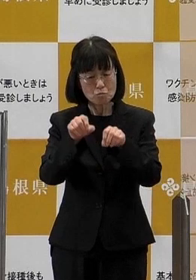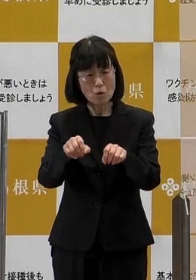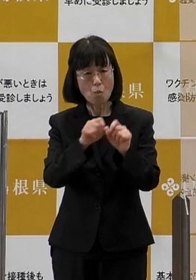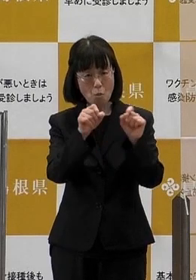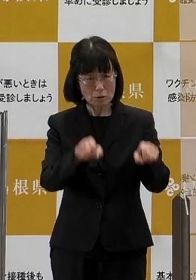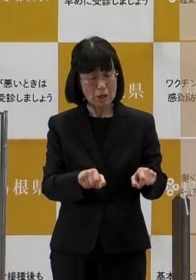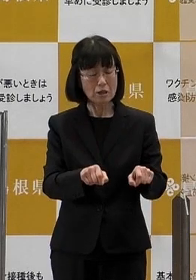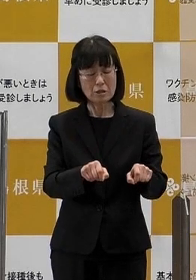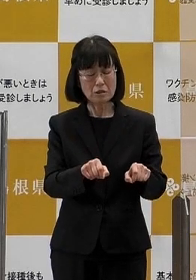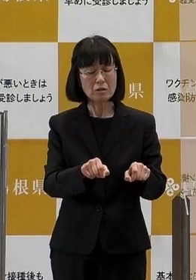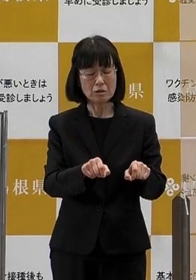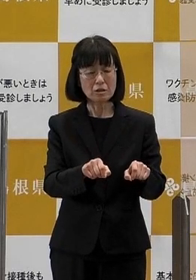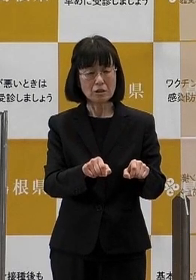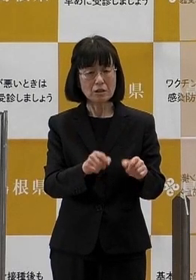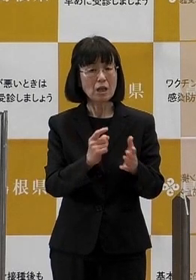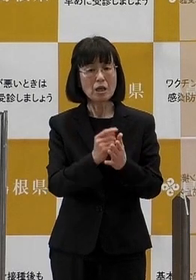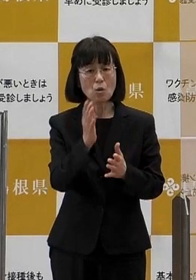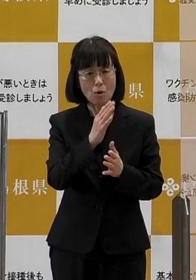病院が逼迫しなきゃいいんじゃないかっ